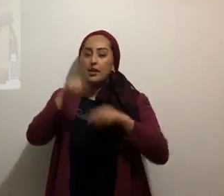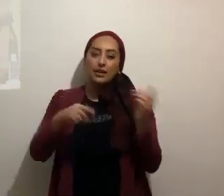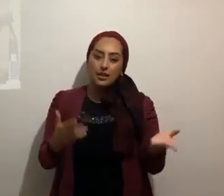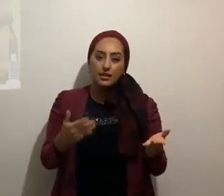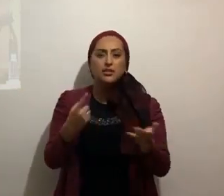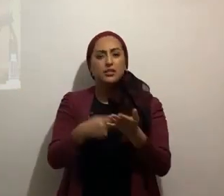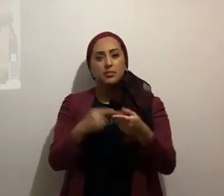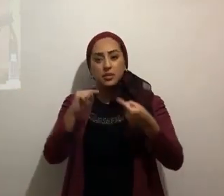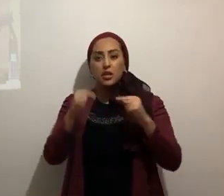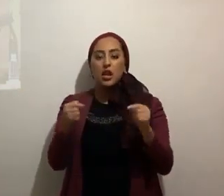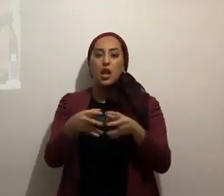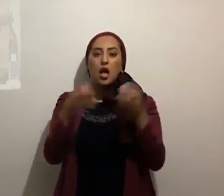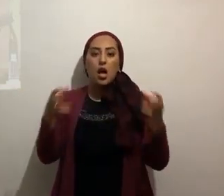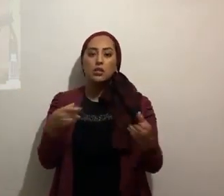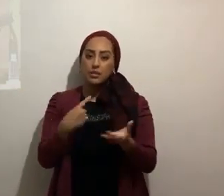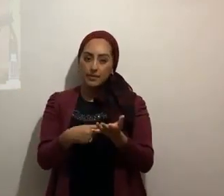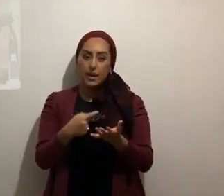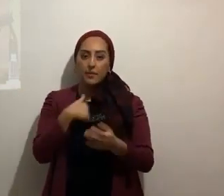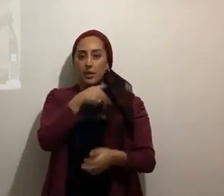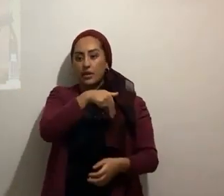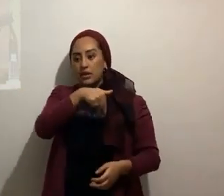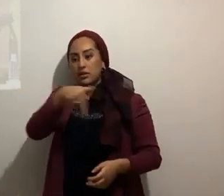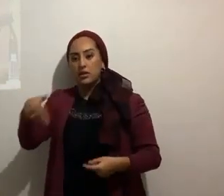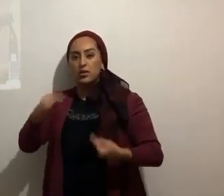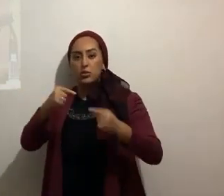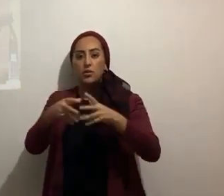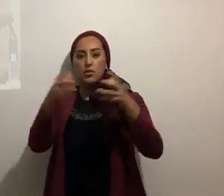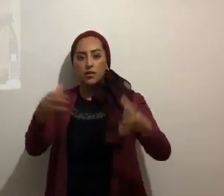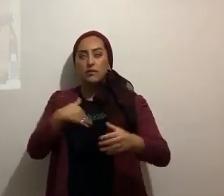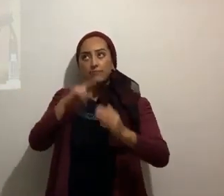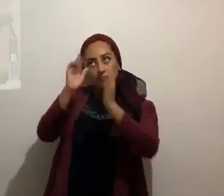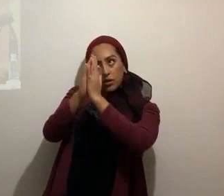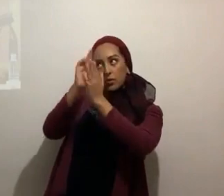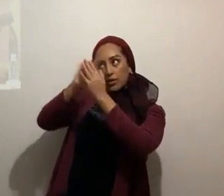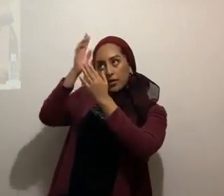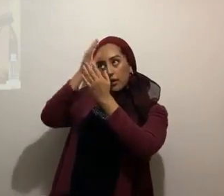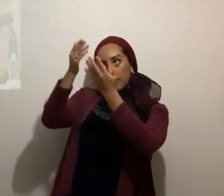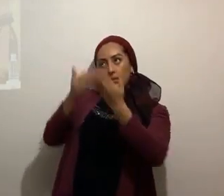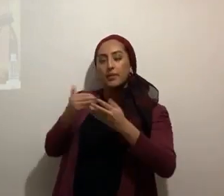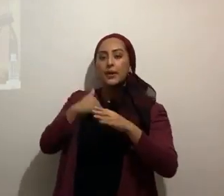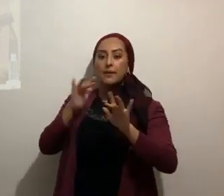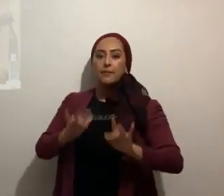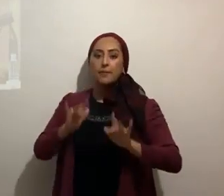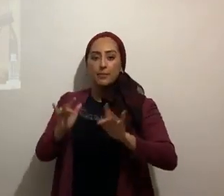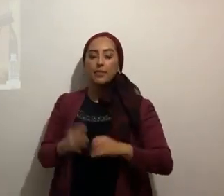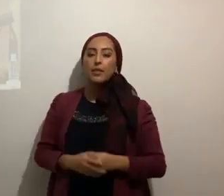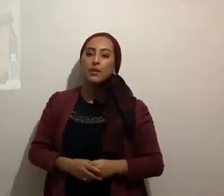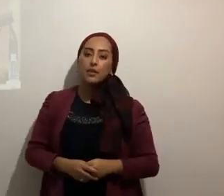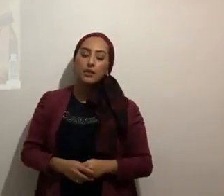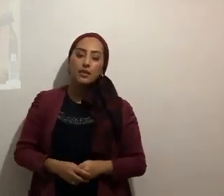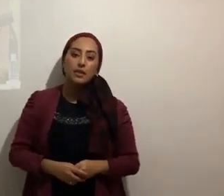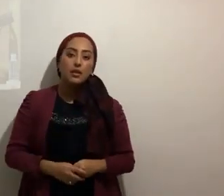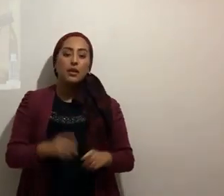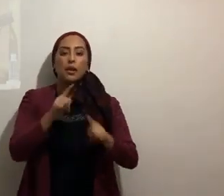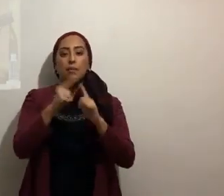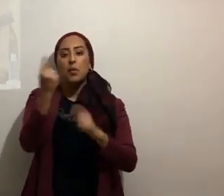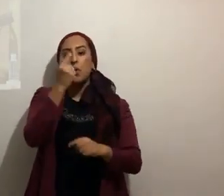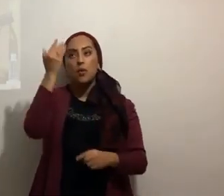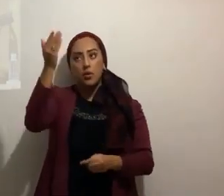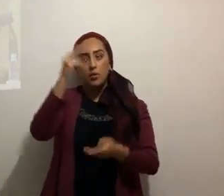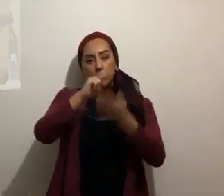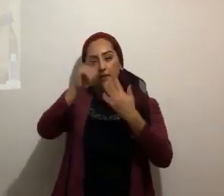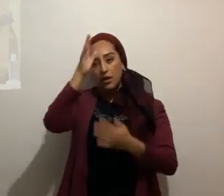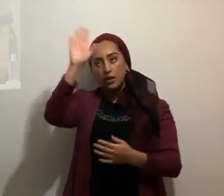veces me duele mucho y le pido compasión al Eterno, pero el Eterno solamente